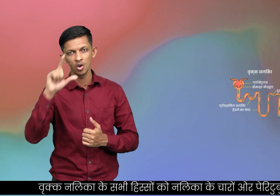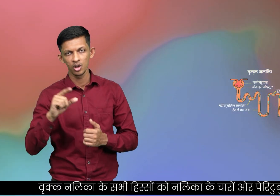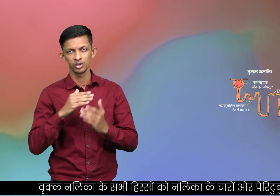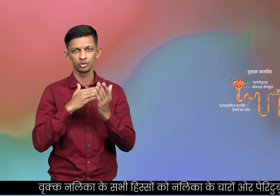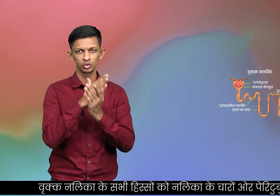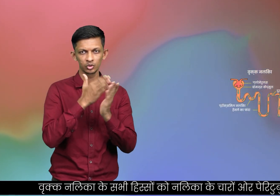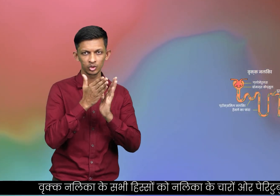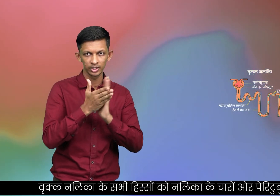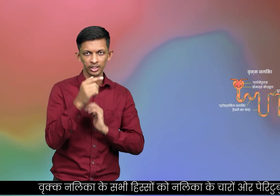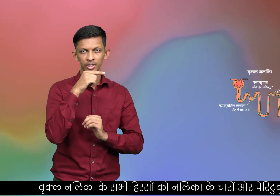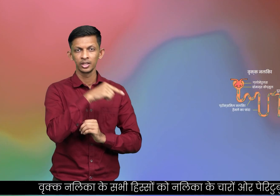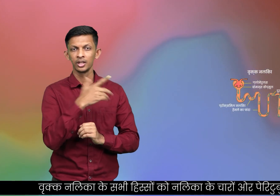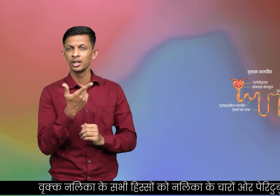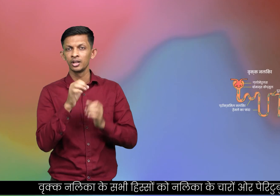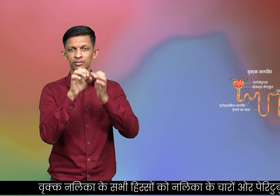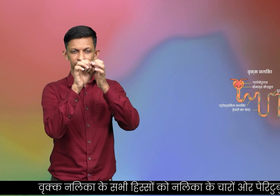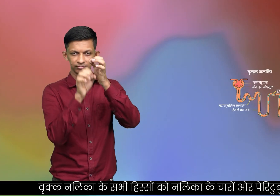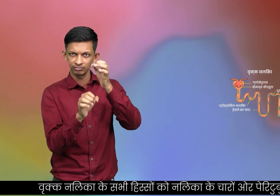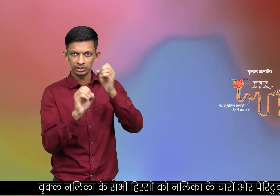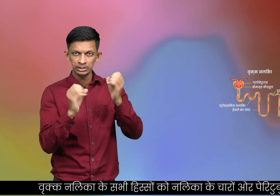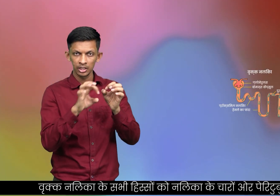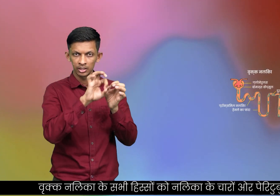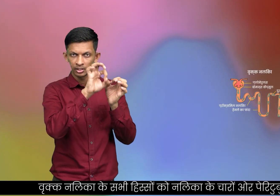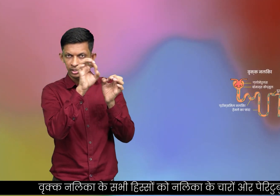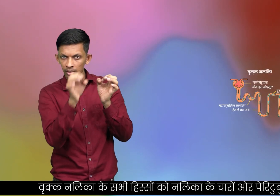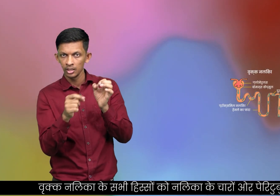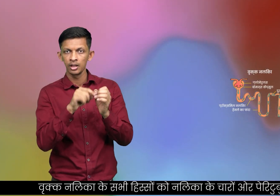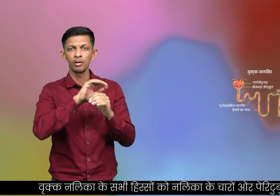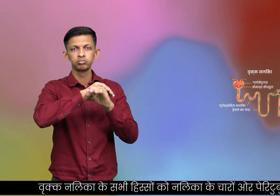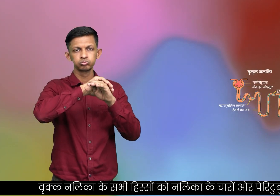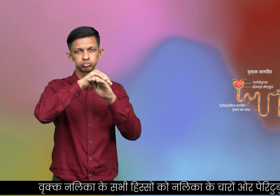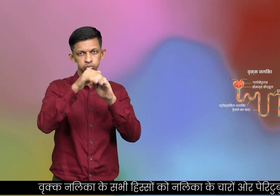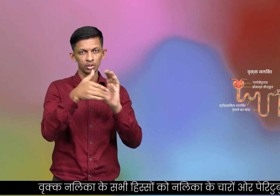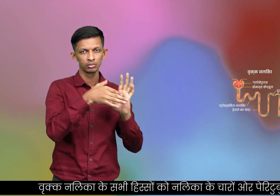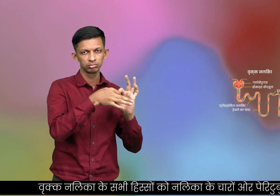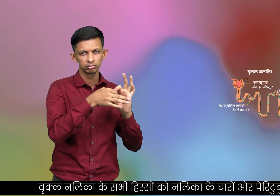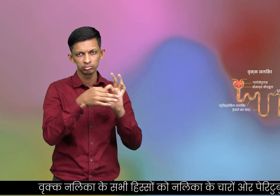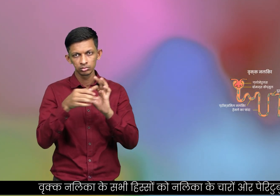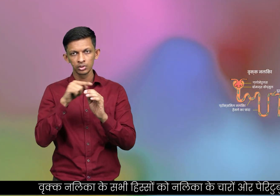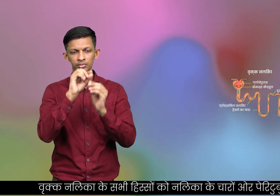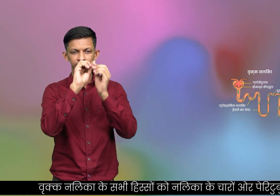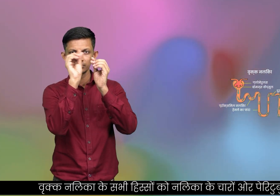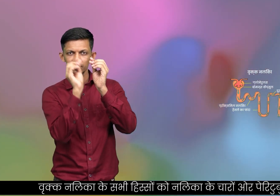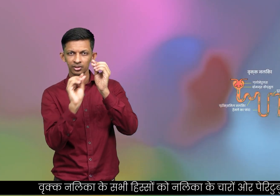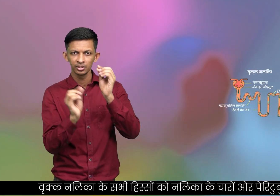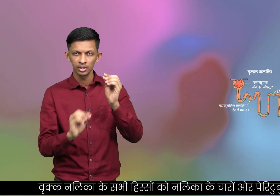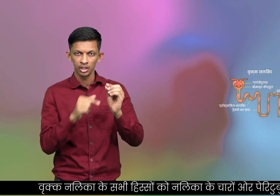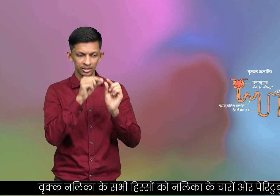वृक्क नालिका के सभी हिस्सों को नालिका के चारों ओर पेरिट्यूब्युलर कोशिकाओं के